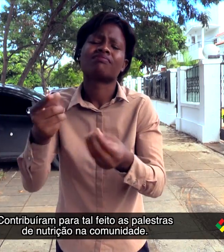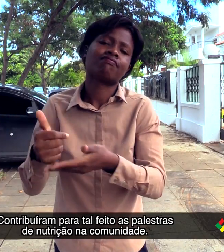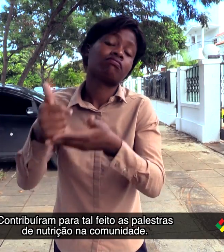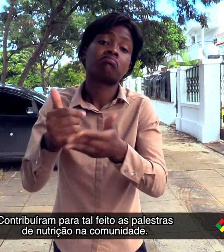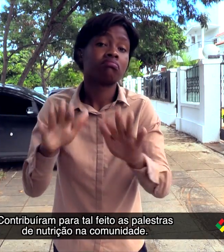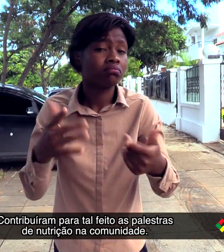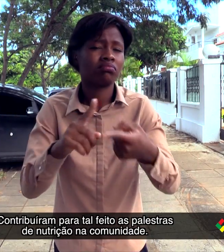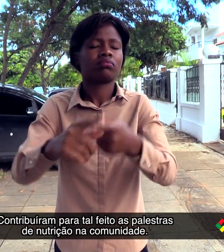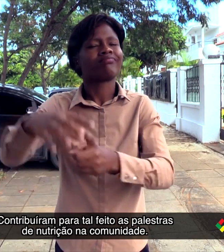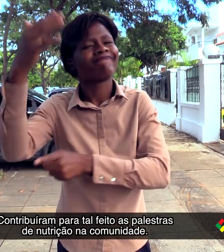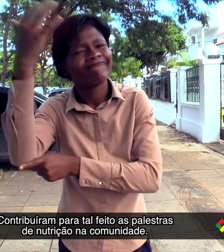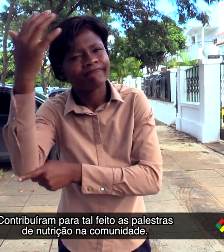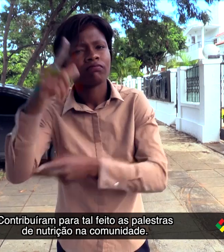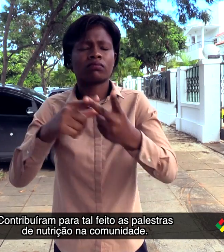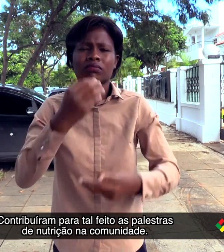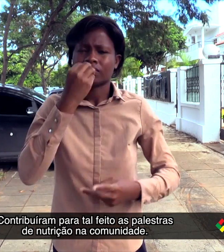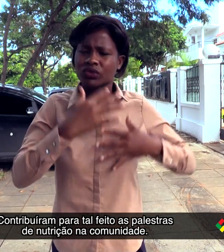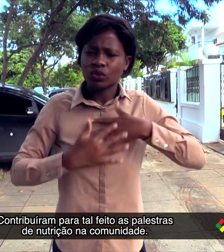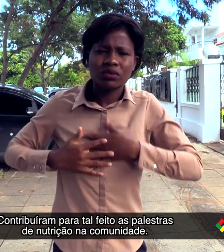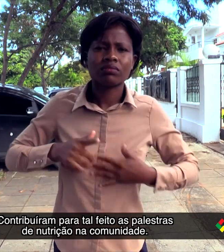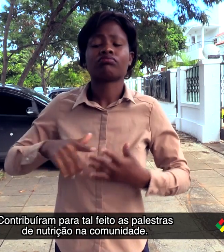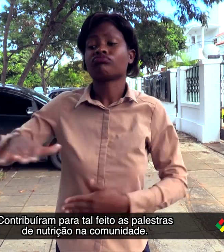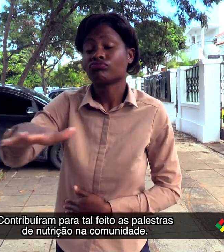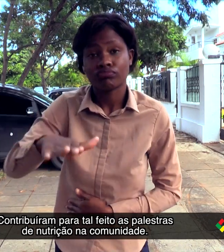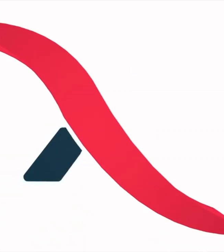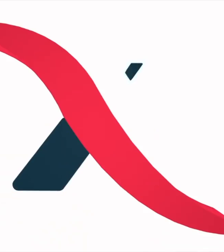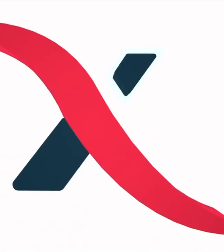tal feito as palestras de nutrição na comunidade.